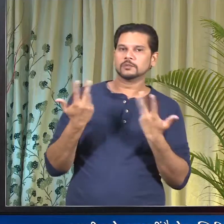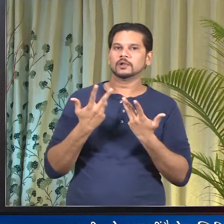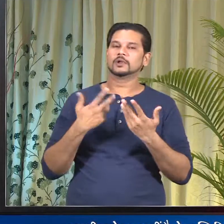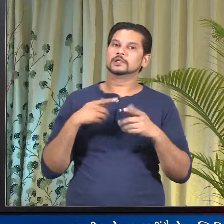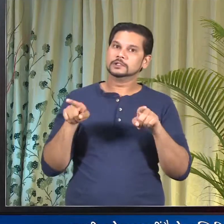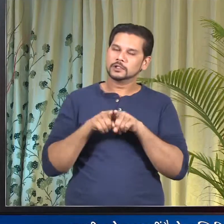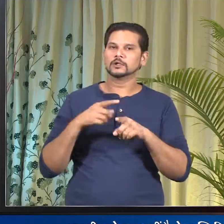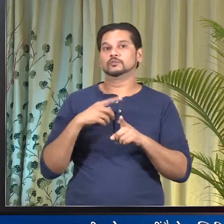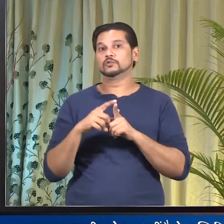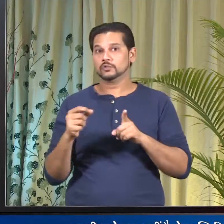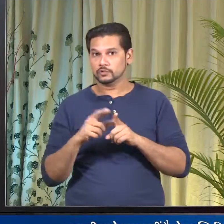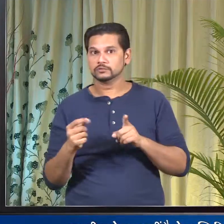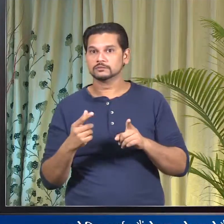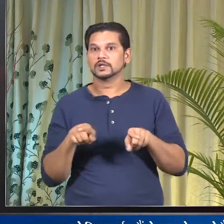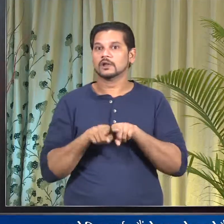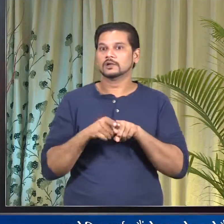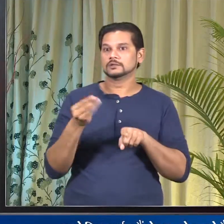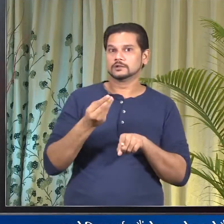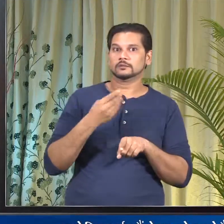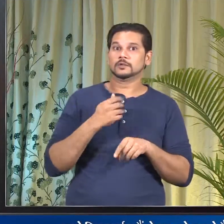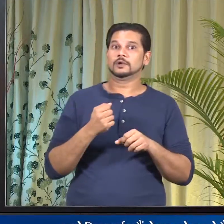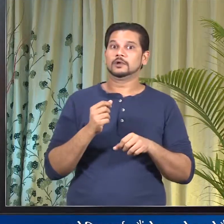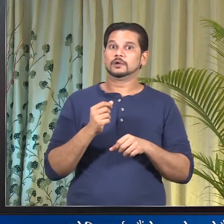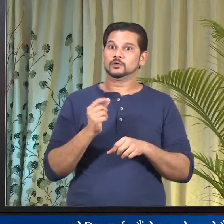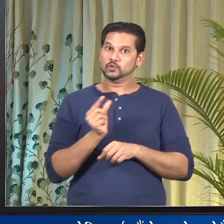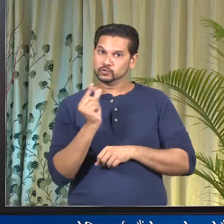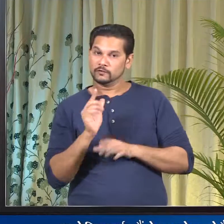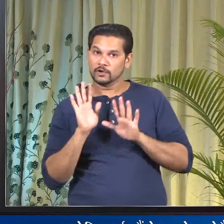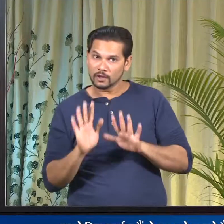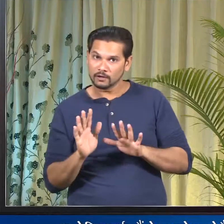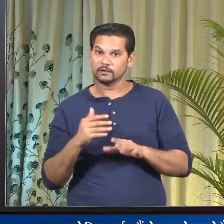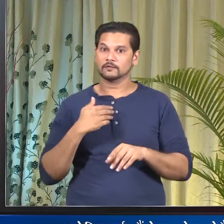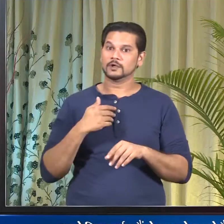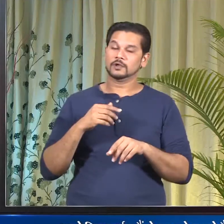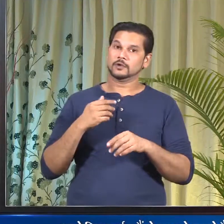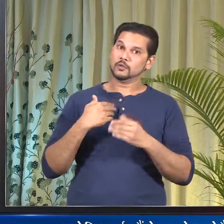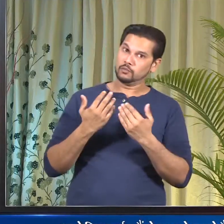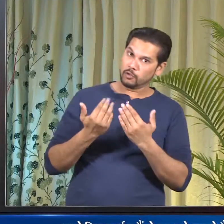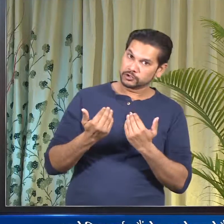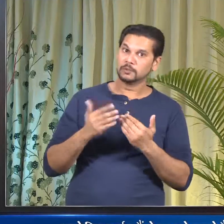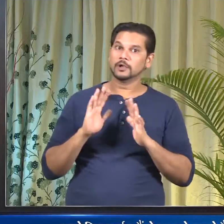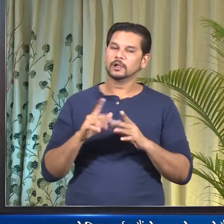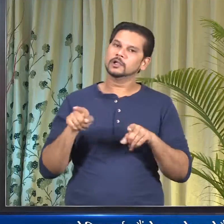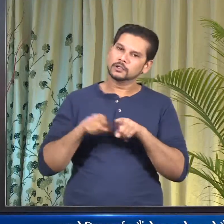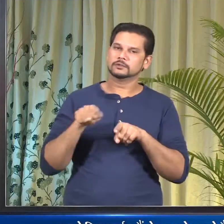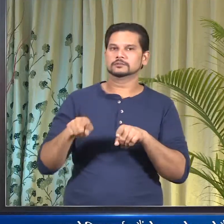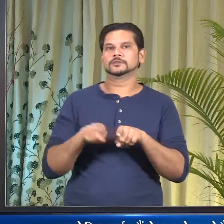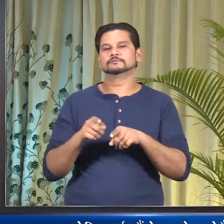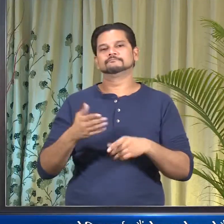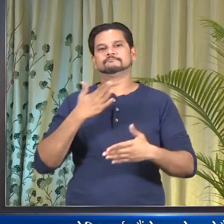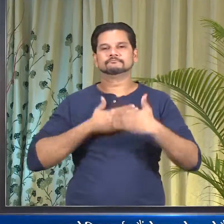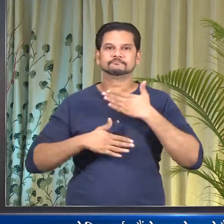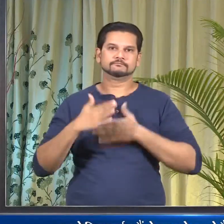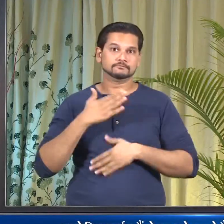लिए उपयोगी है हमारे लिए सार्थक है तो हम उन्हें समाते हैं और जो